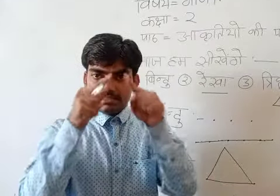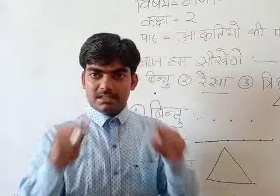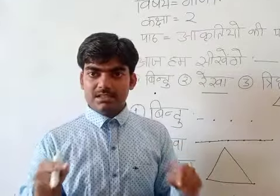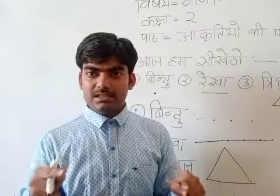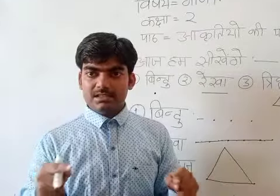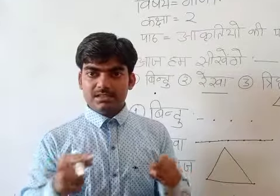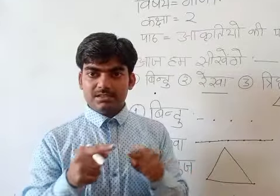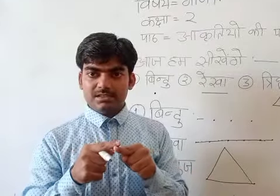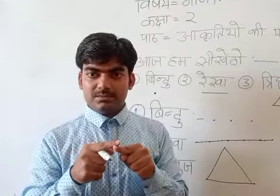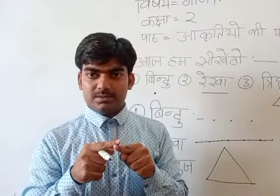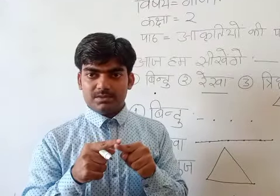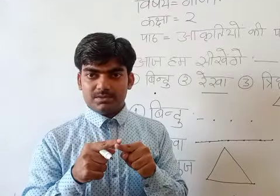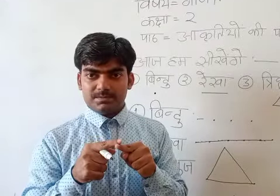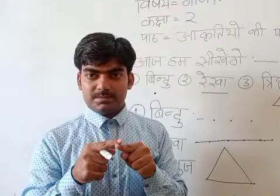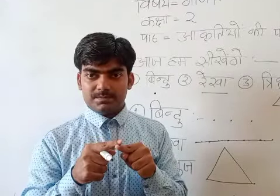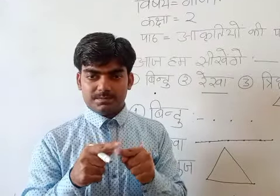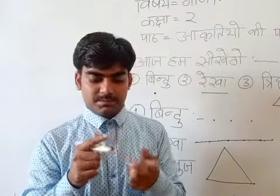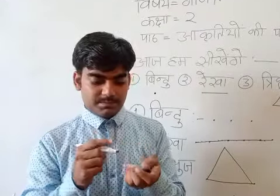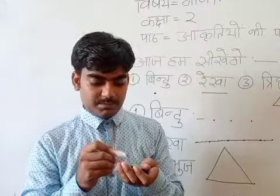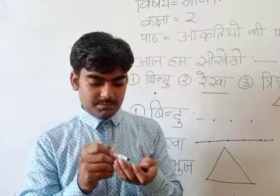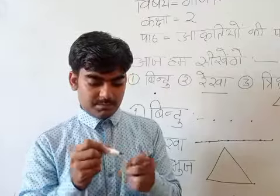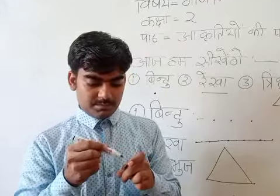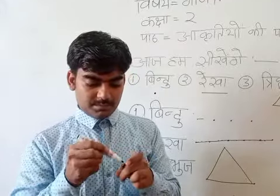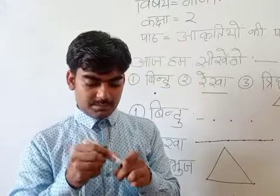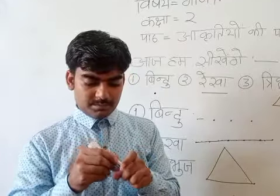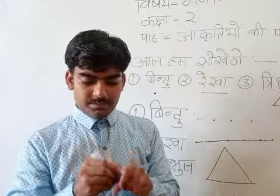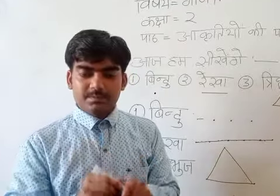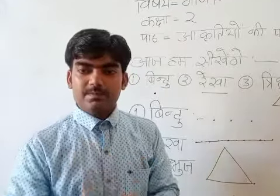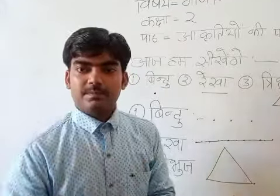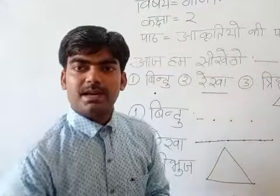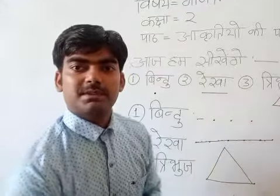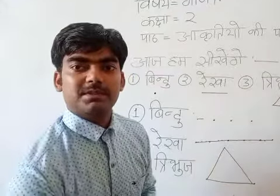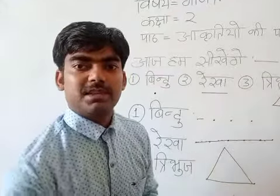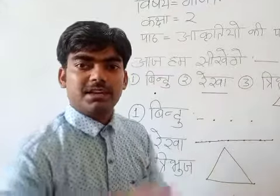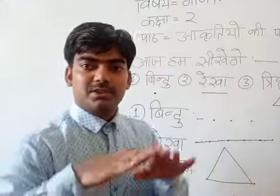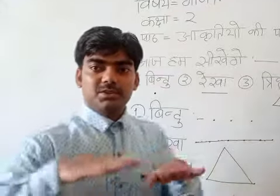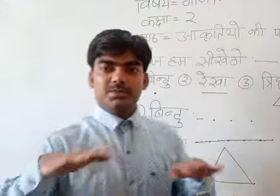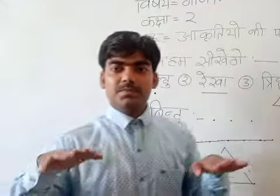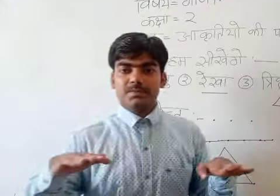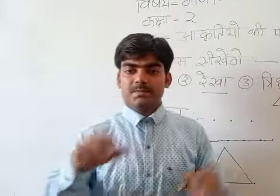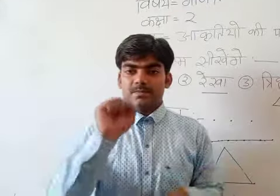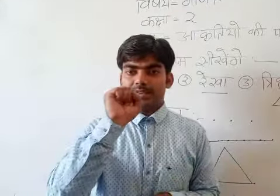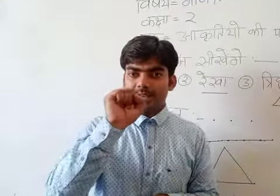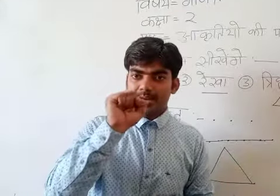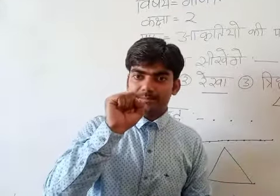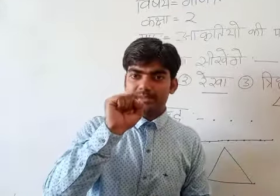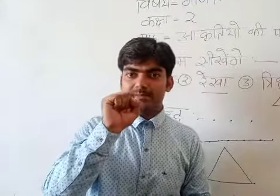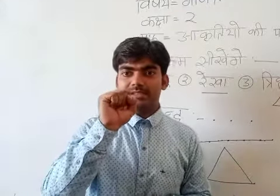तेरबुज प्यारे विद्यार्थियों आप सभी